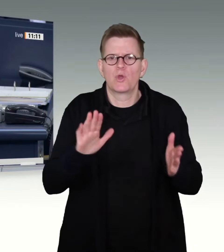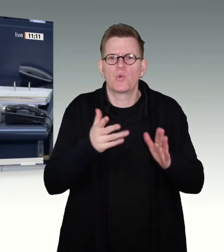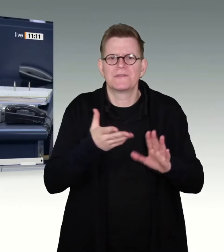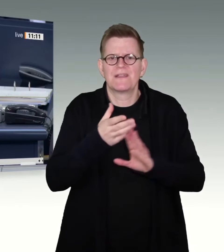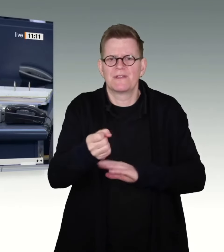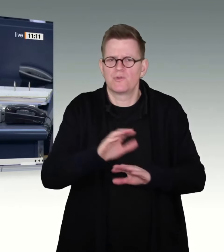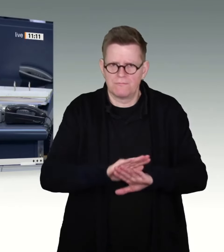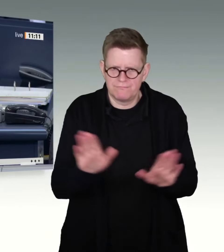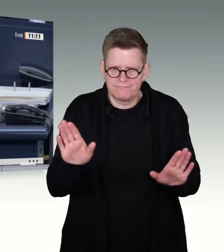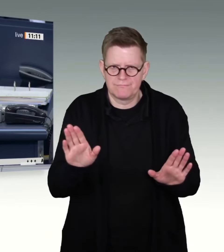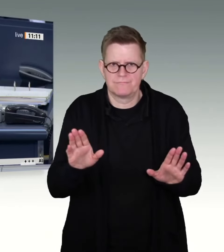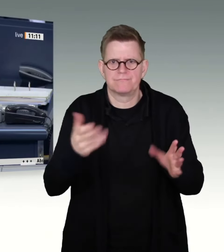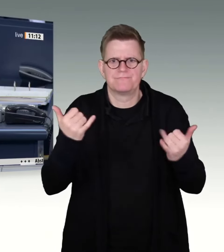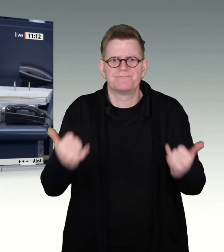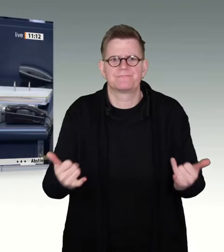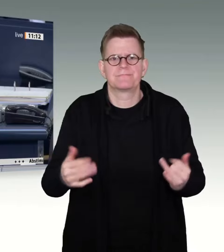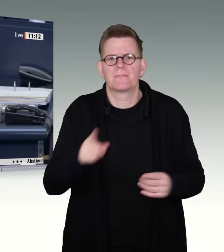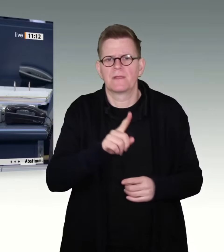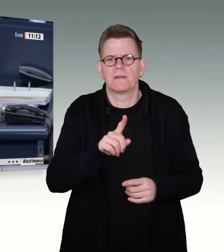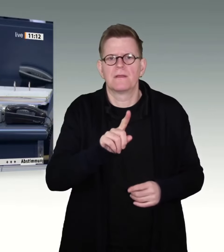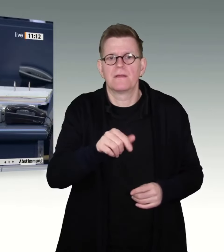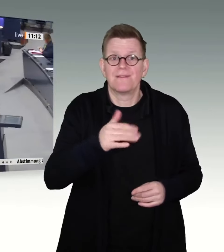Anne König für die CDU-CSU-Fraktion das Wort.